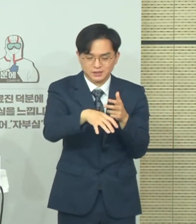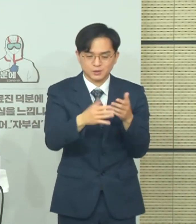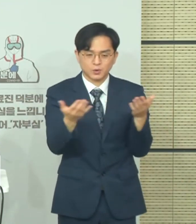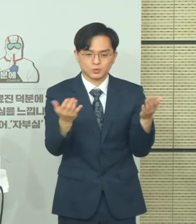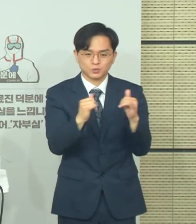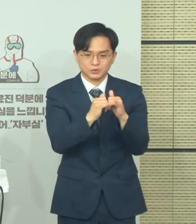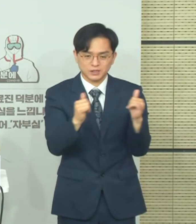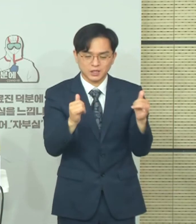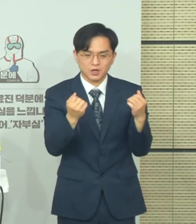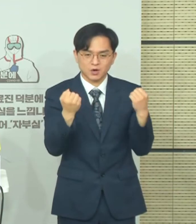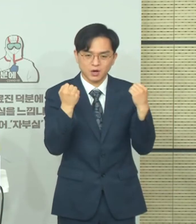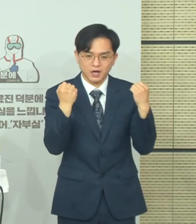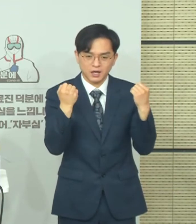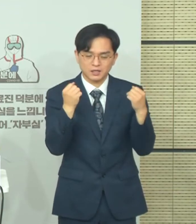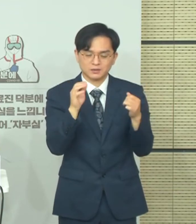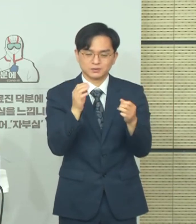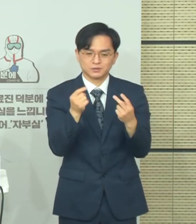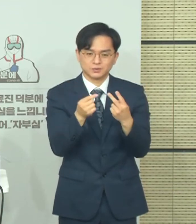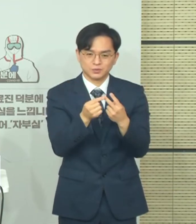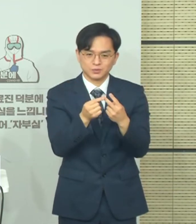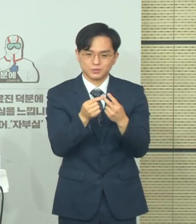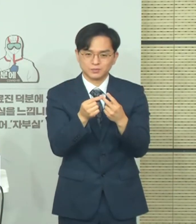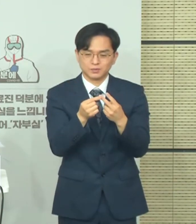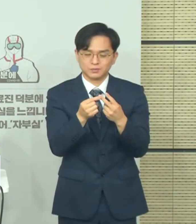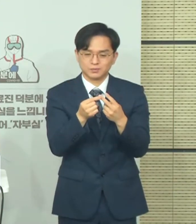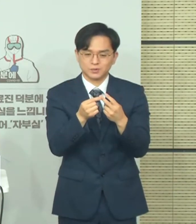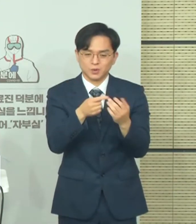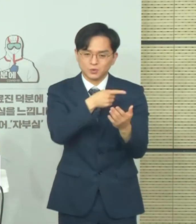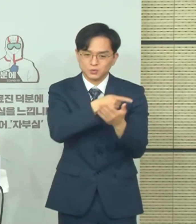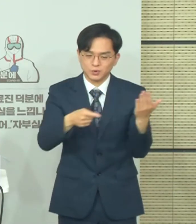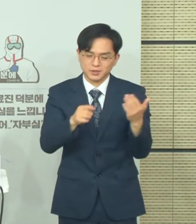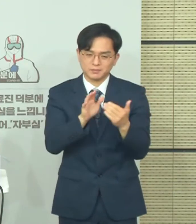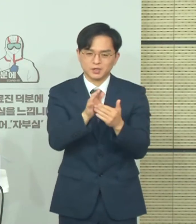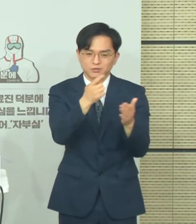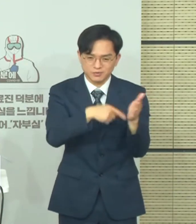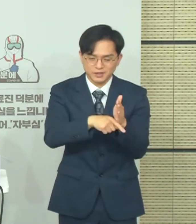사업장에서 적극 동참해 주시기를 당부드립니다